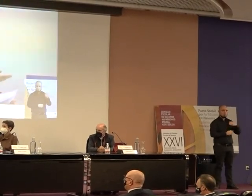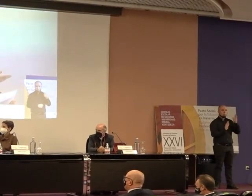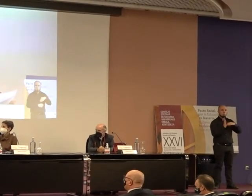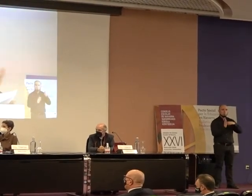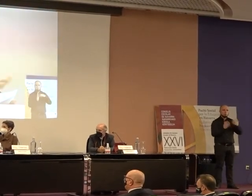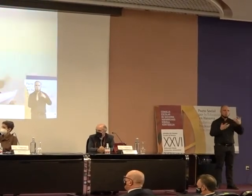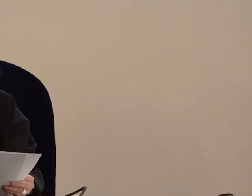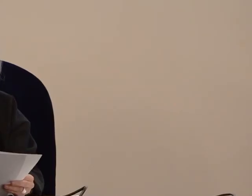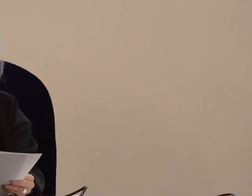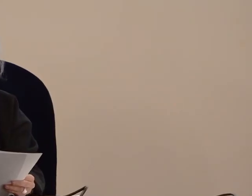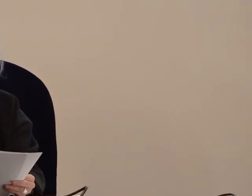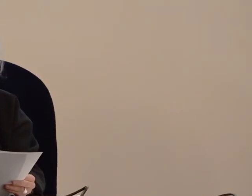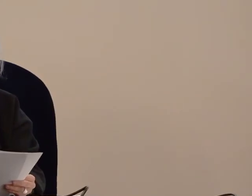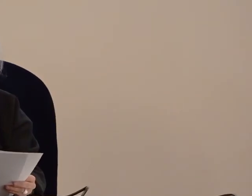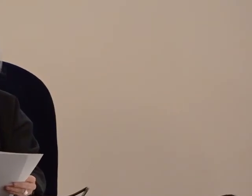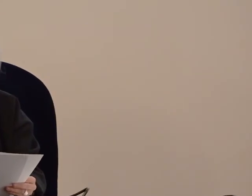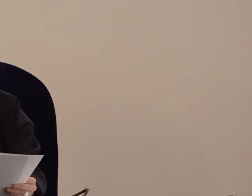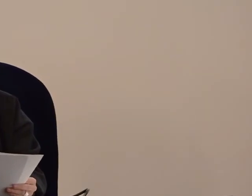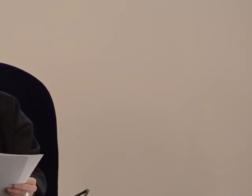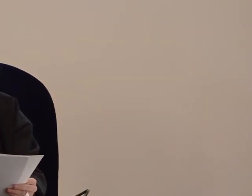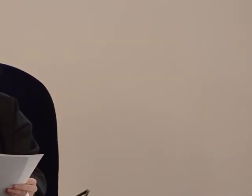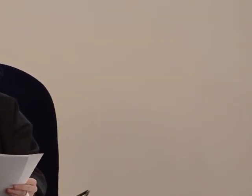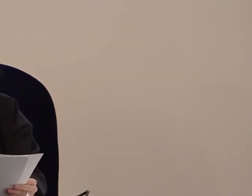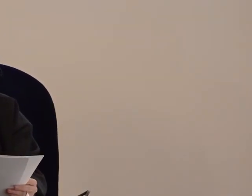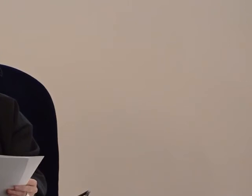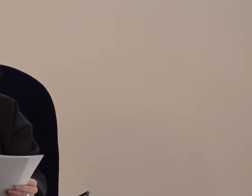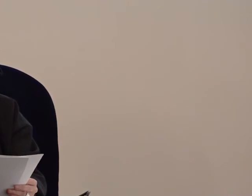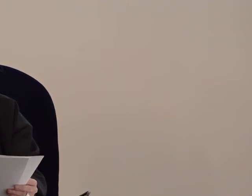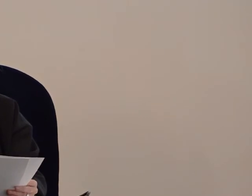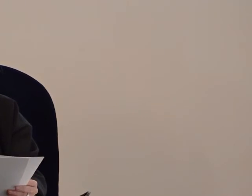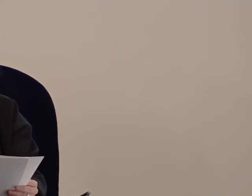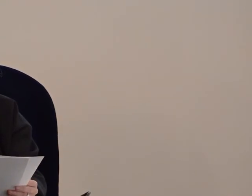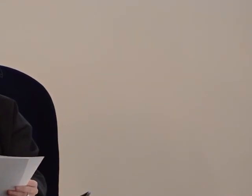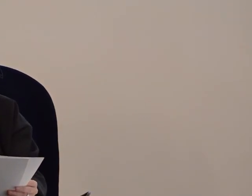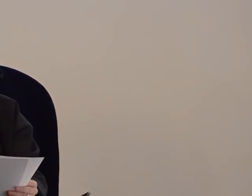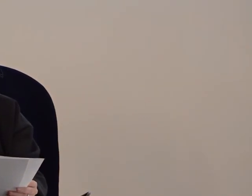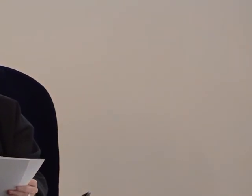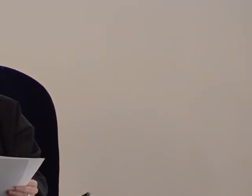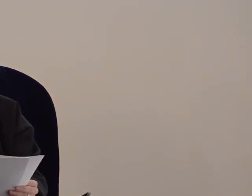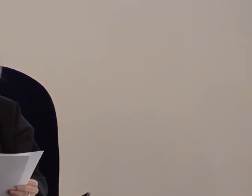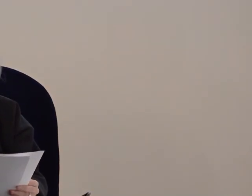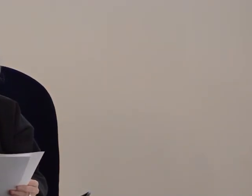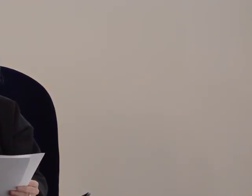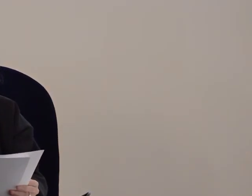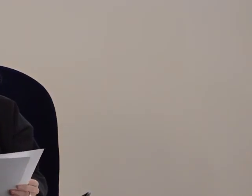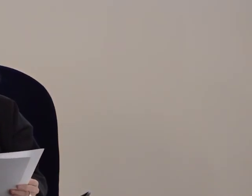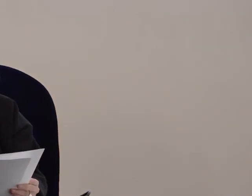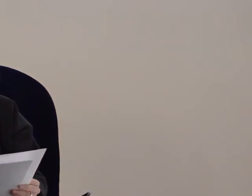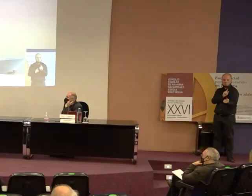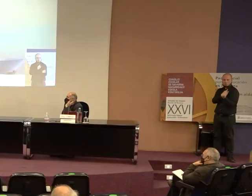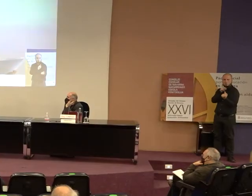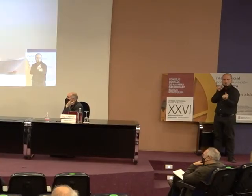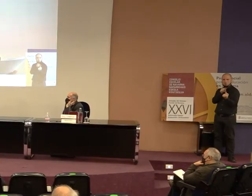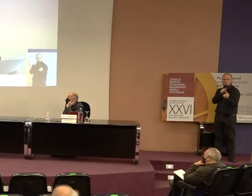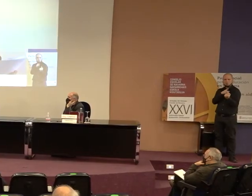pero no sólo eso yo no me quiero quedar solamente en esa visión es también el mejor recurso para crear y sostener